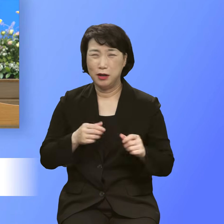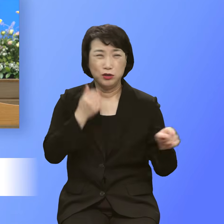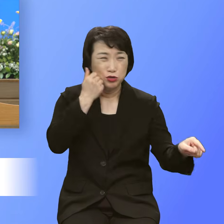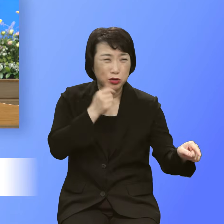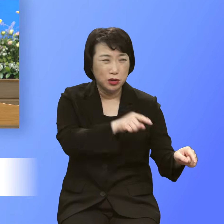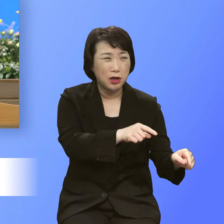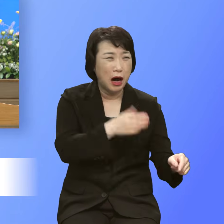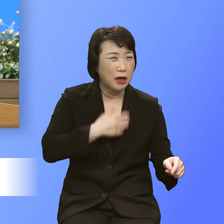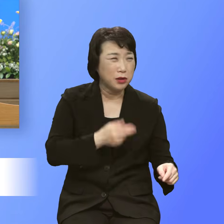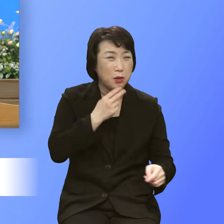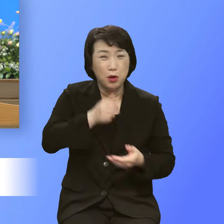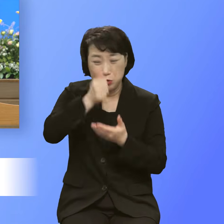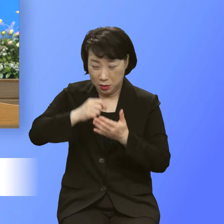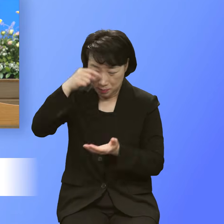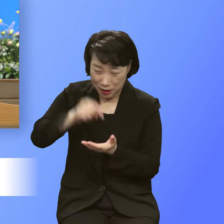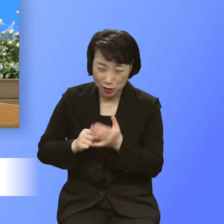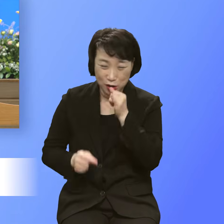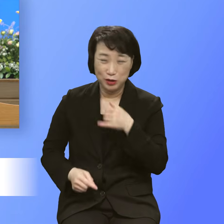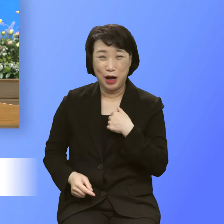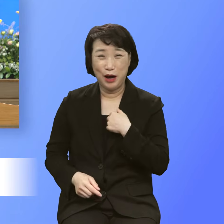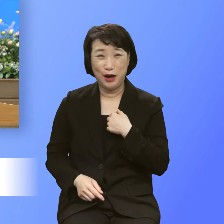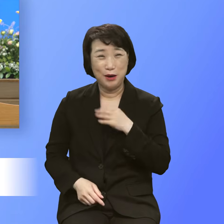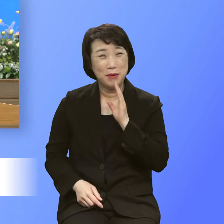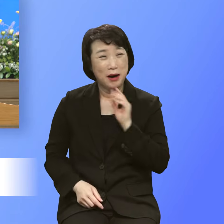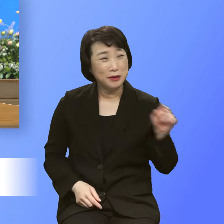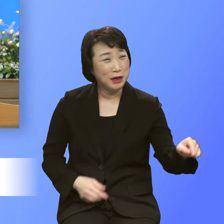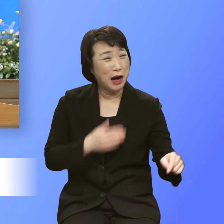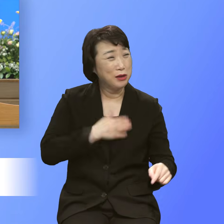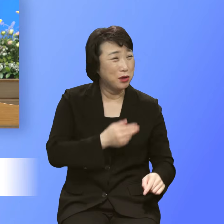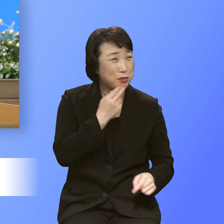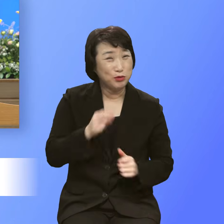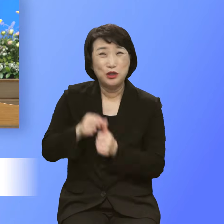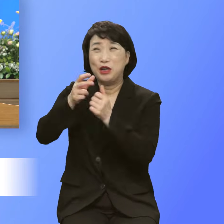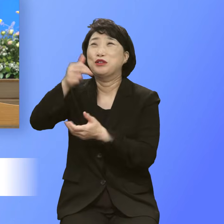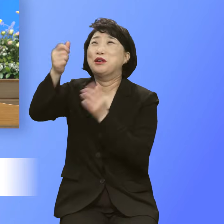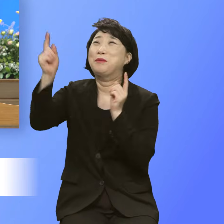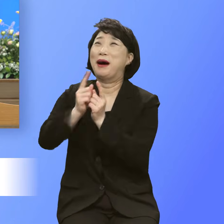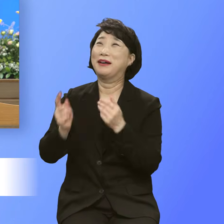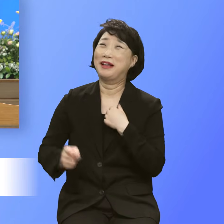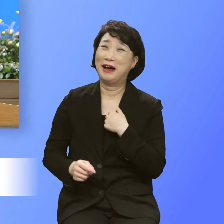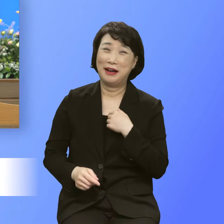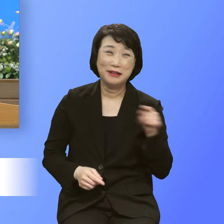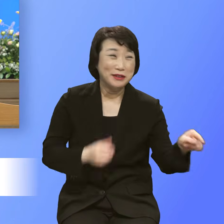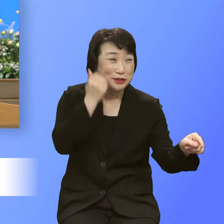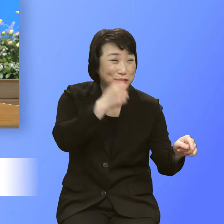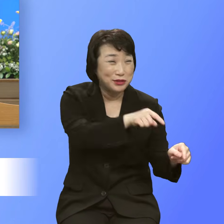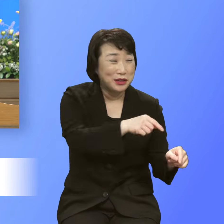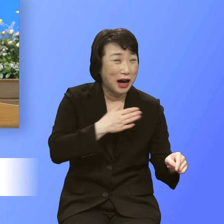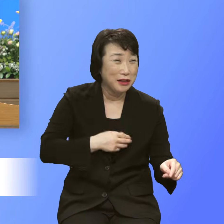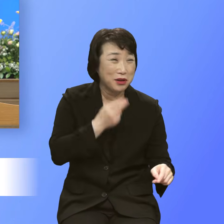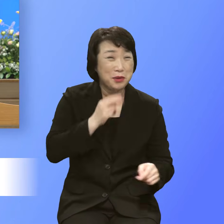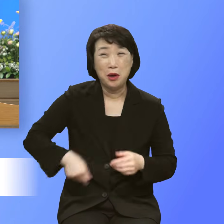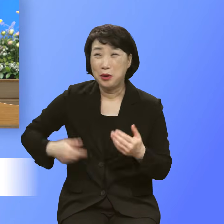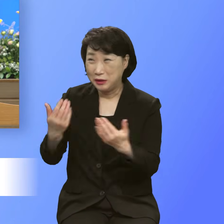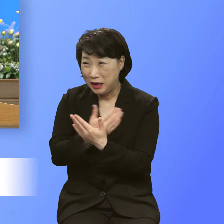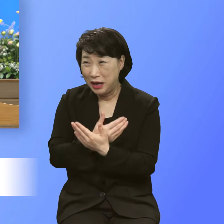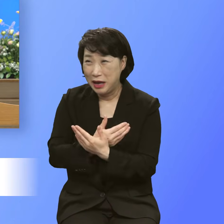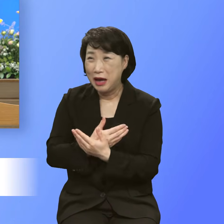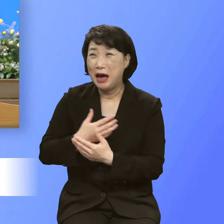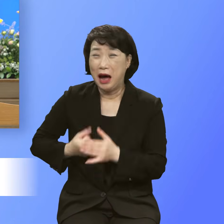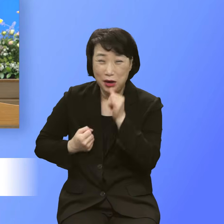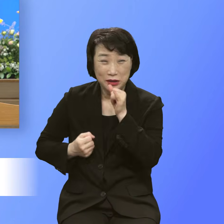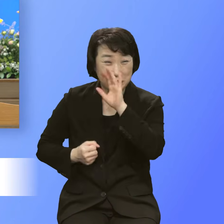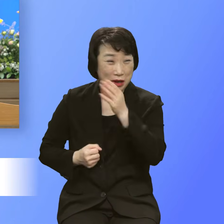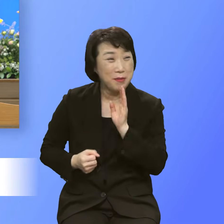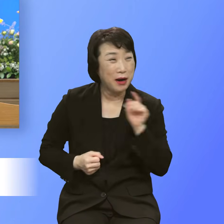못하는 죄를 찾았을까? 저 사람이 알지 못하는 구세주를 만났을까? 저 사람이 알지 못하는 회개를 할 수 있었을까? 저 사람이